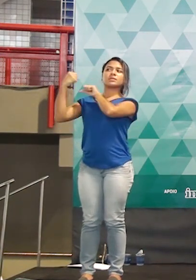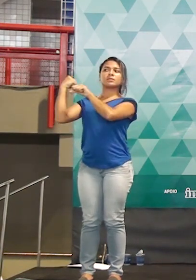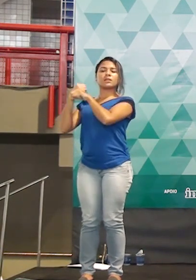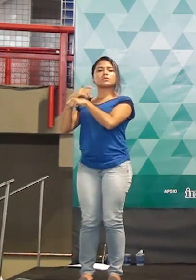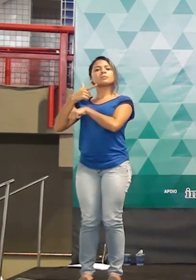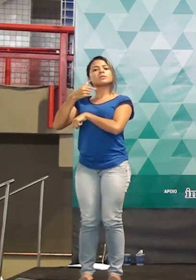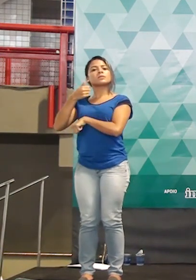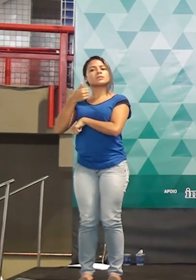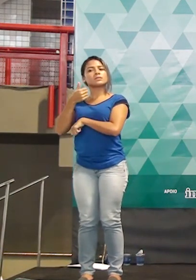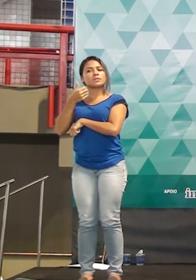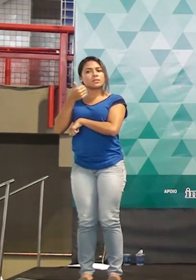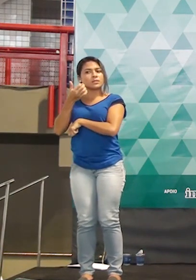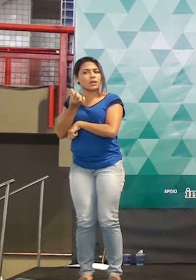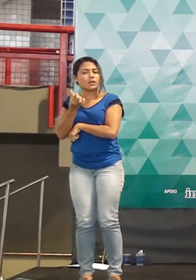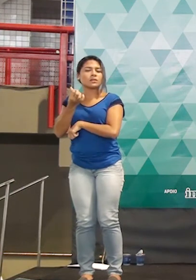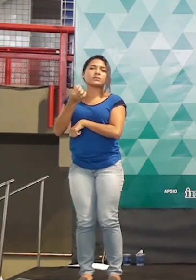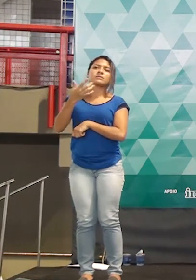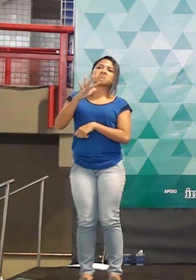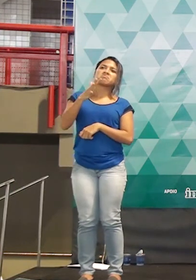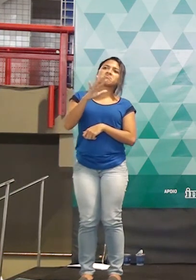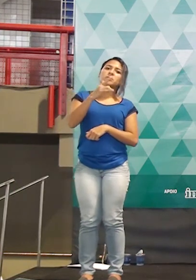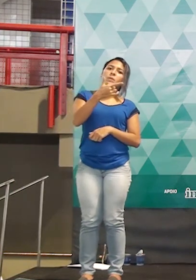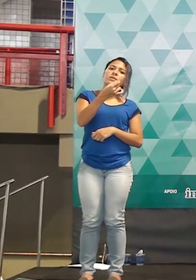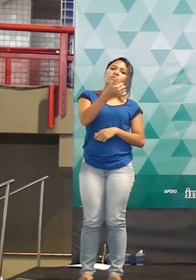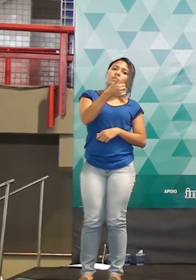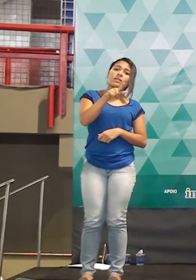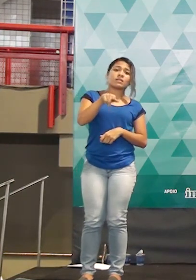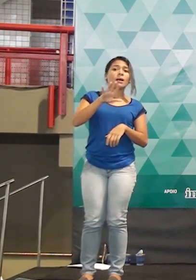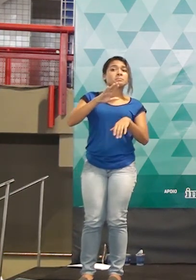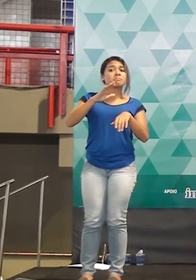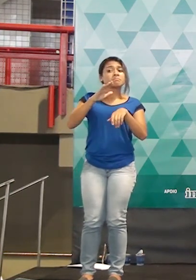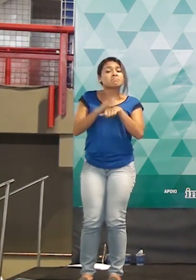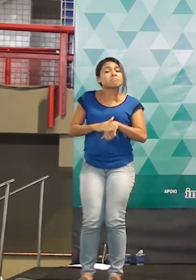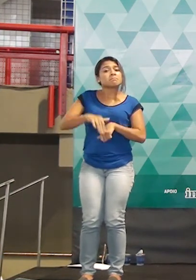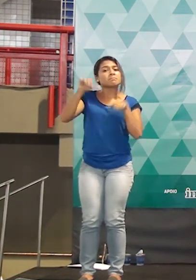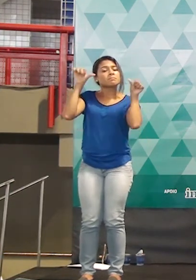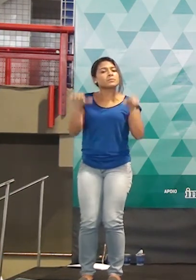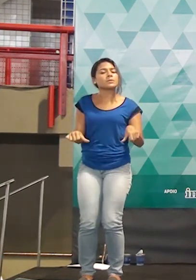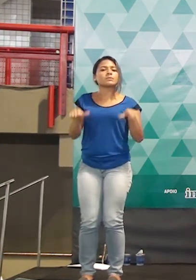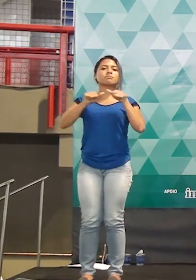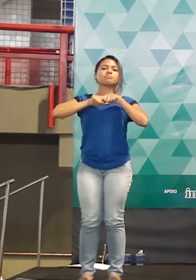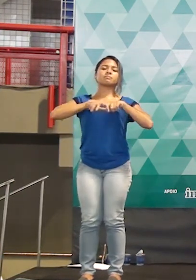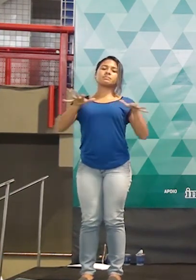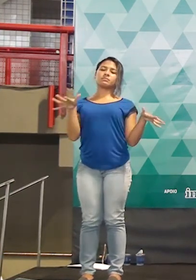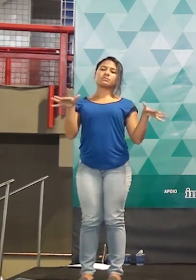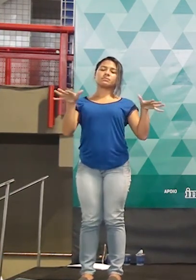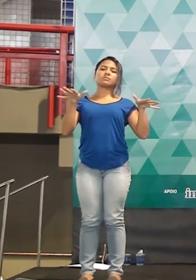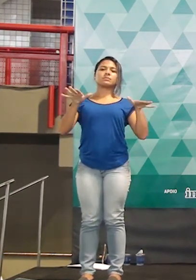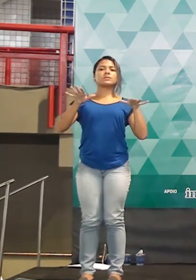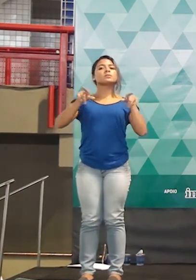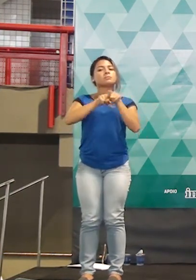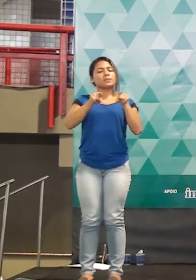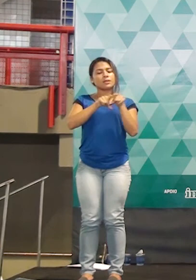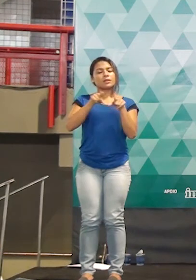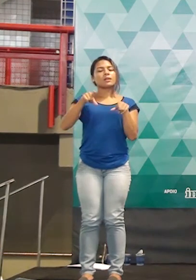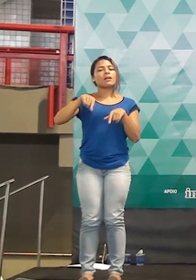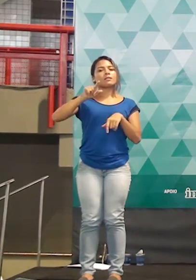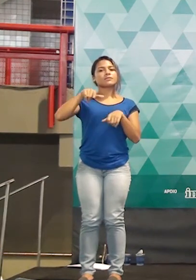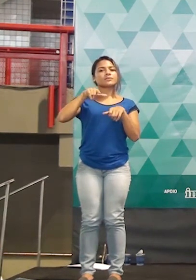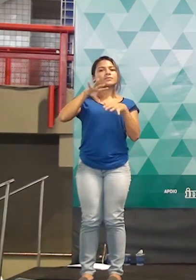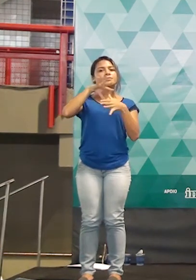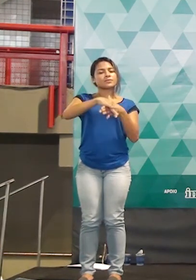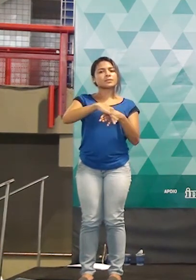a potencialização do número de vítimas com febre amarela. Então, é importante que você saiba disso. Eu